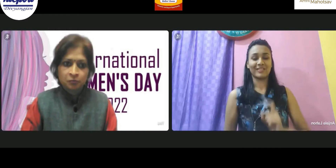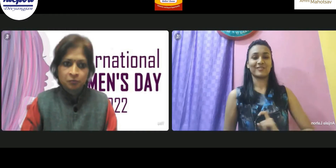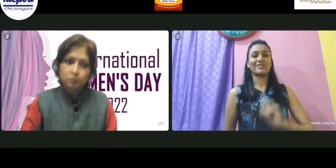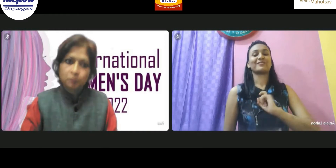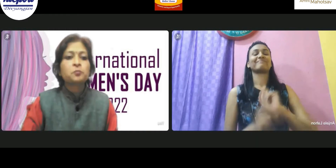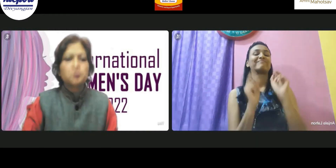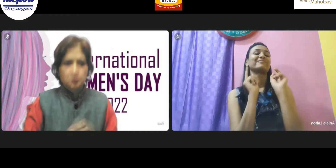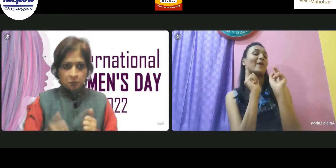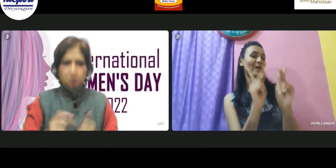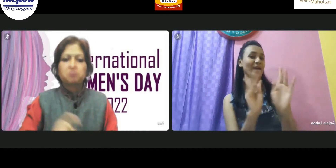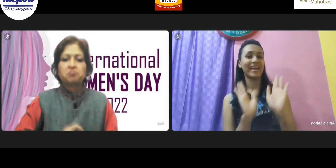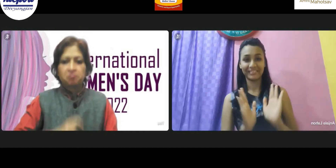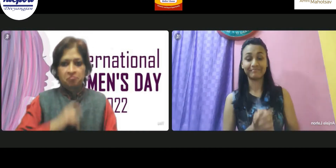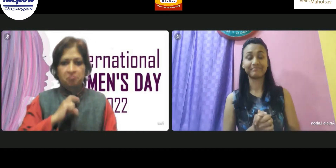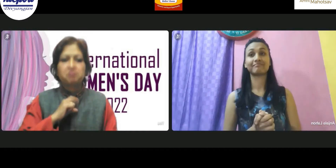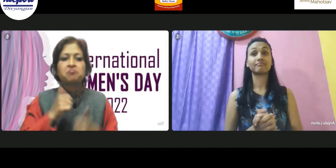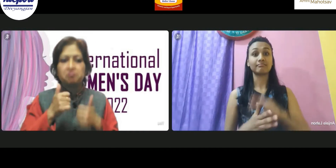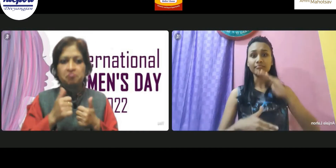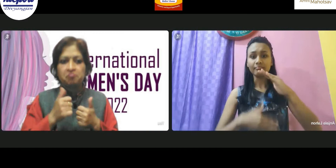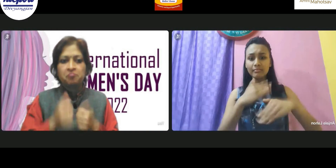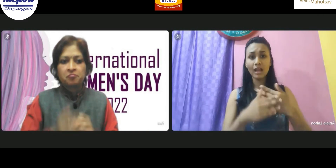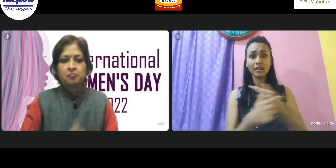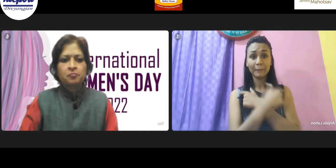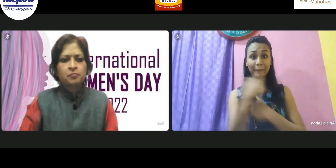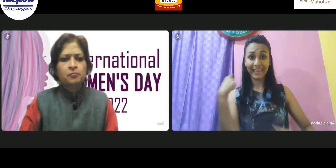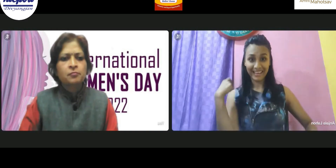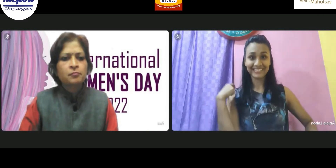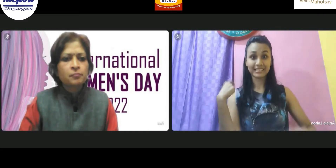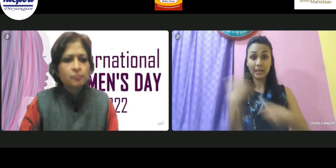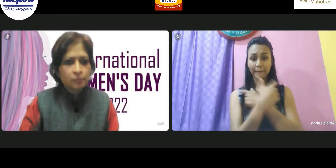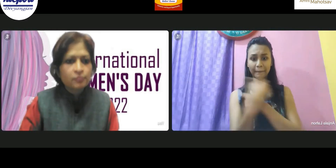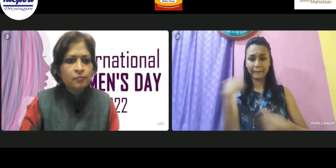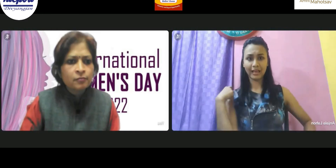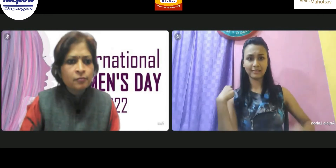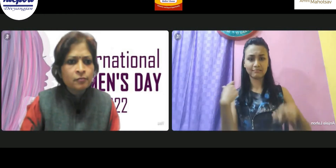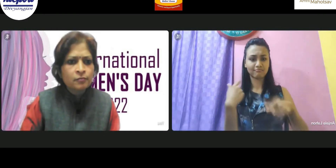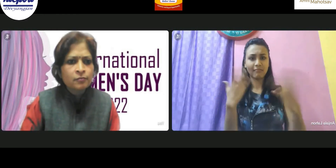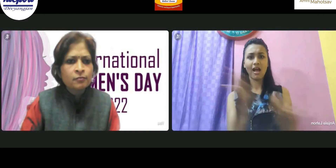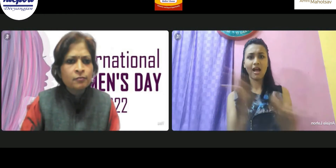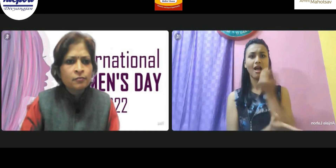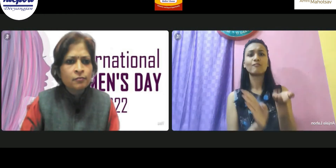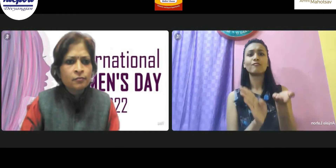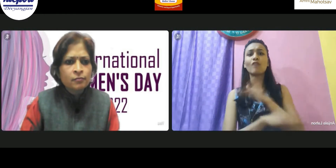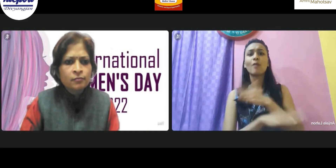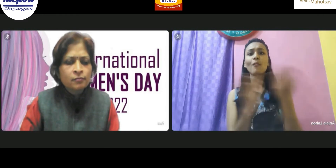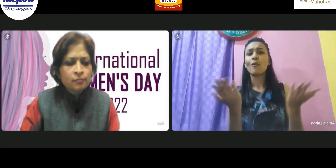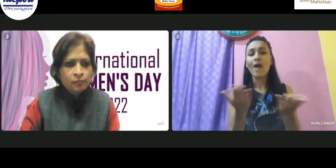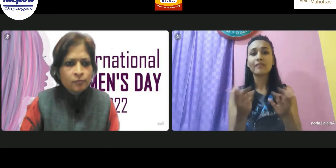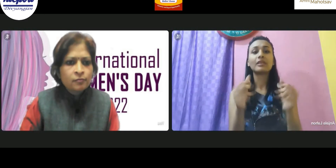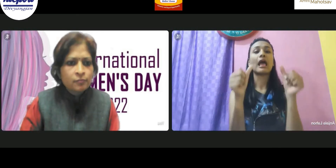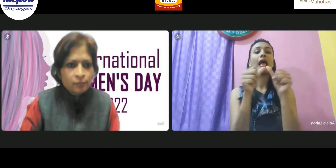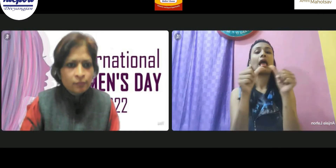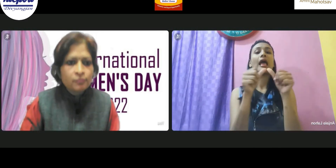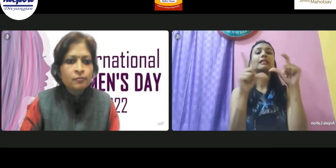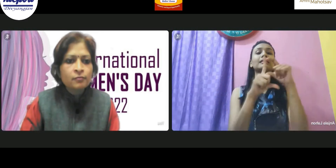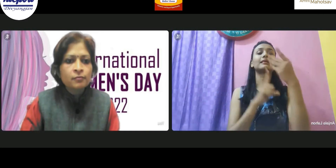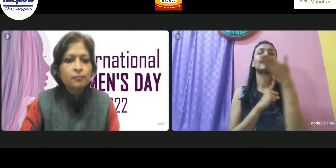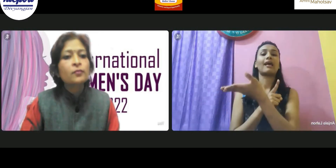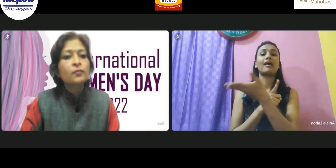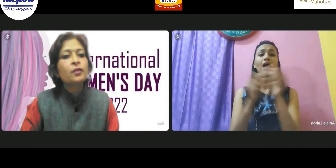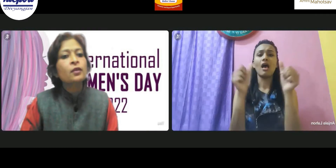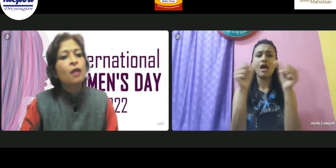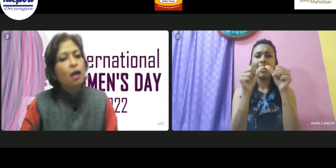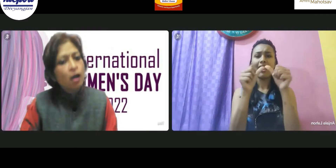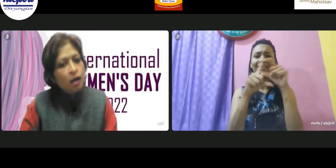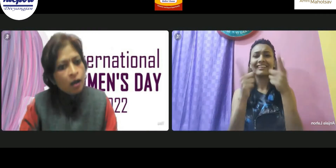सीखी। और ब्यूटी पेजेंट की जो आप बात कर रहे हैं, वो मैंने हमारे असम एसोसिएशन ऑफ द डेफ